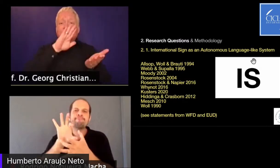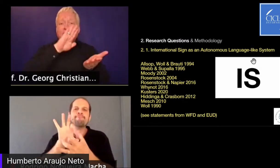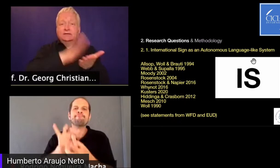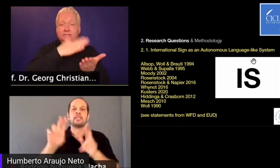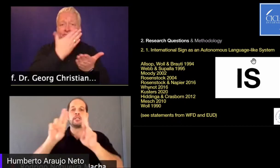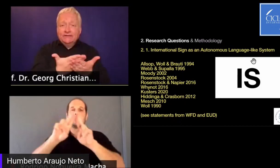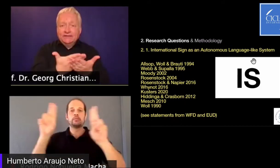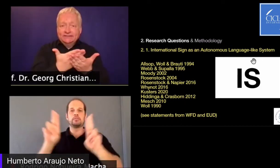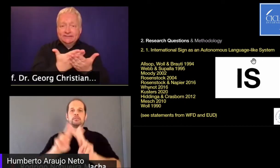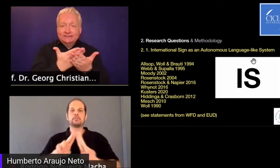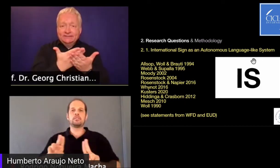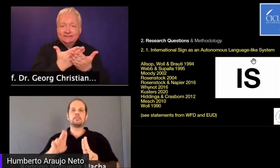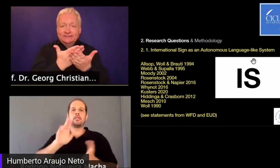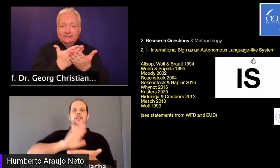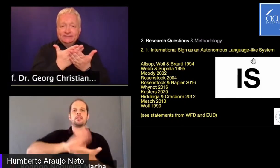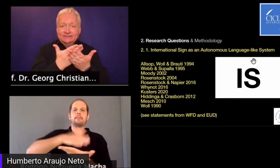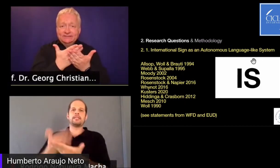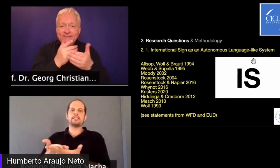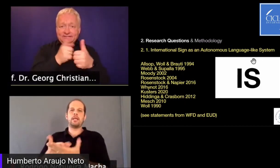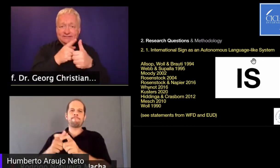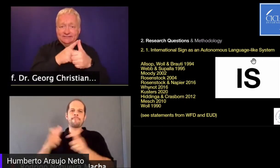sendo apresentado, certo?